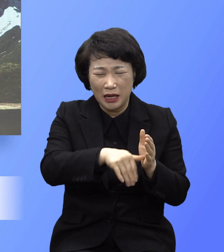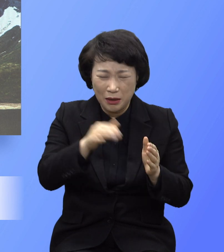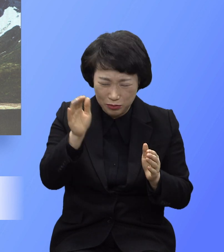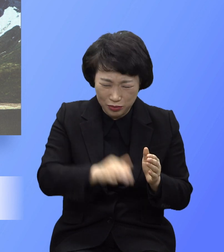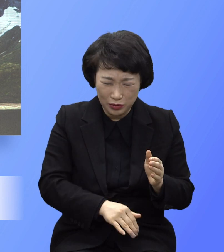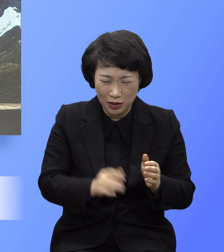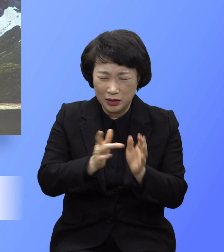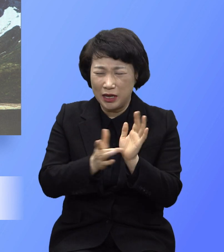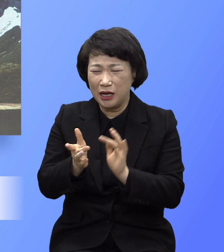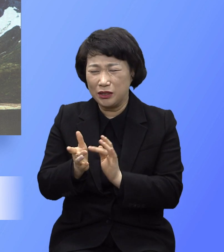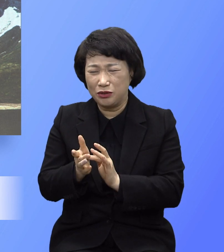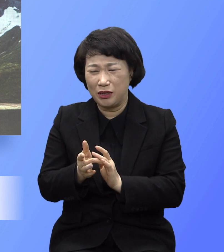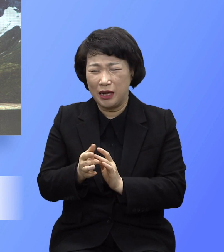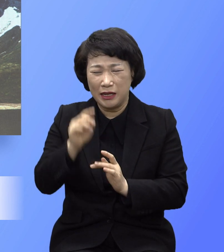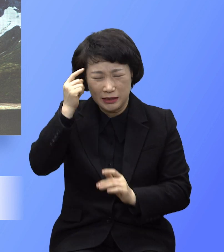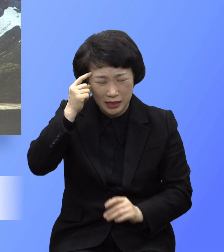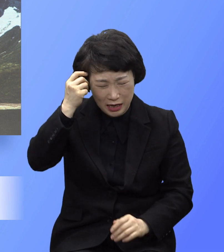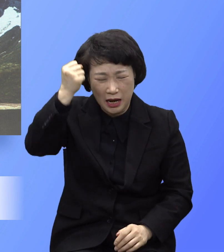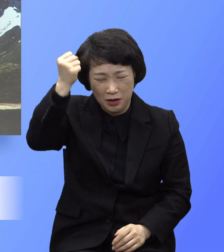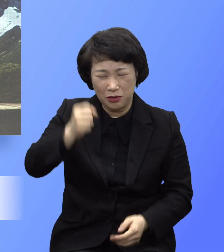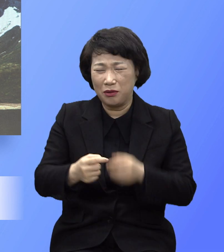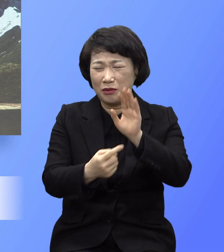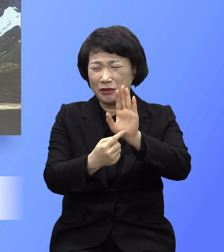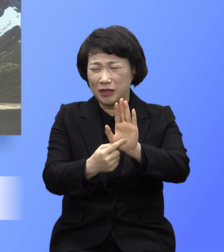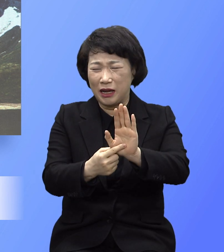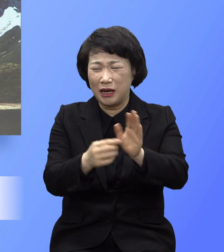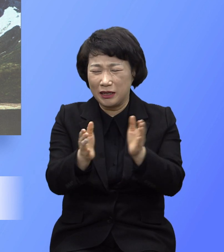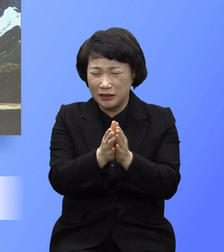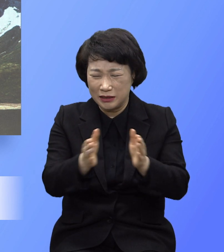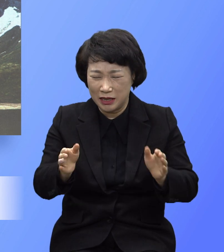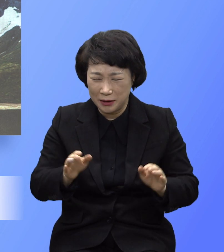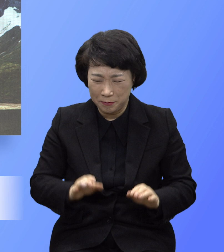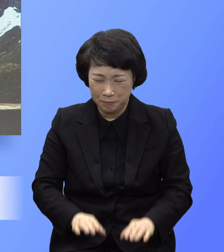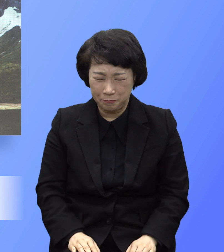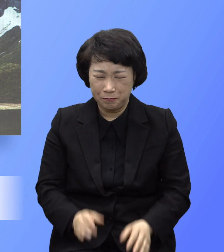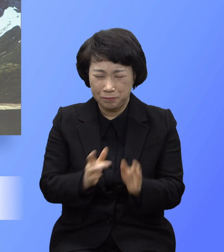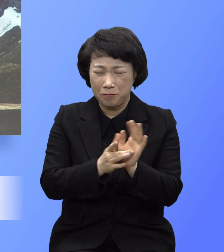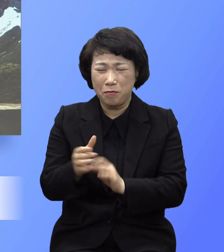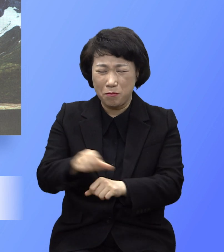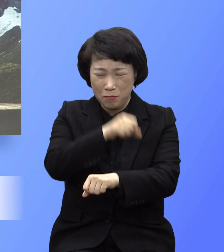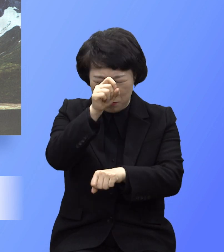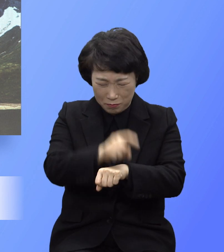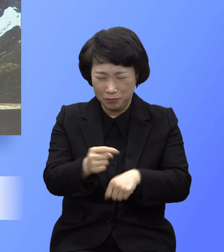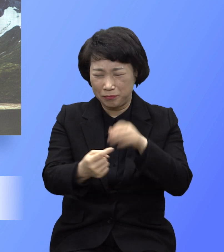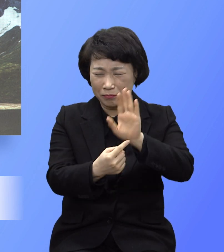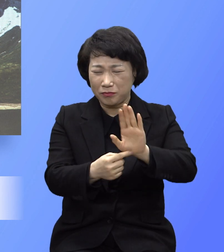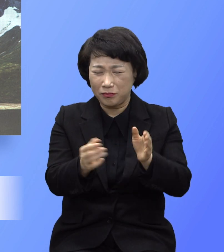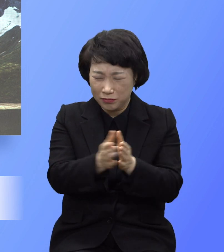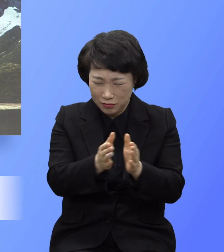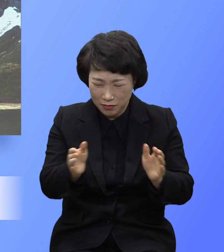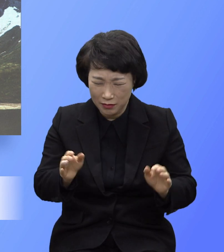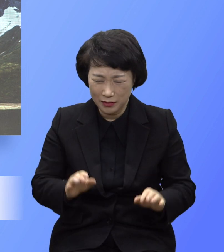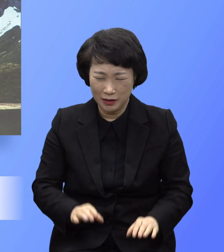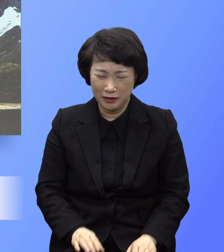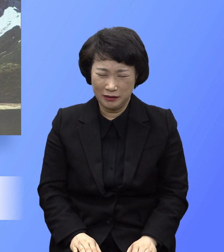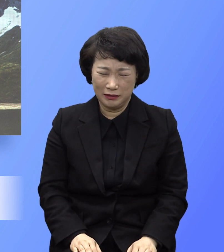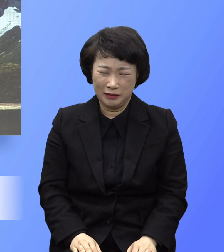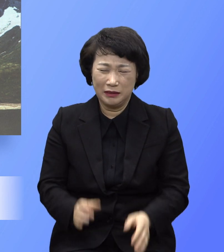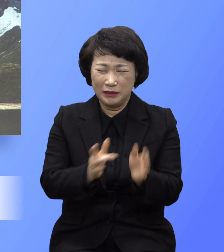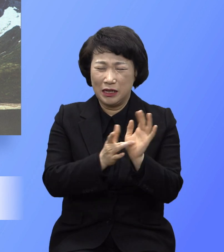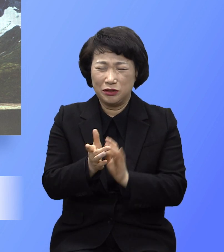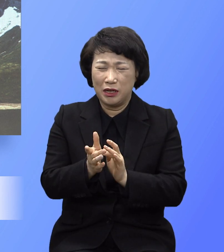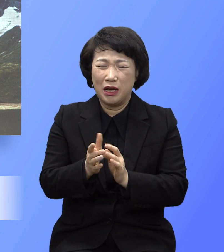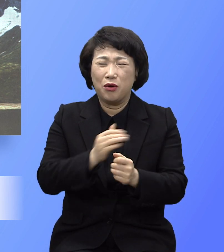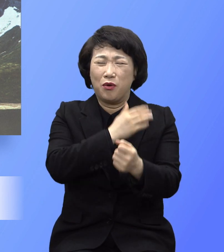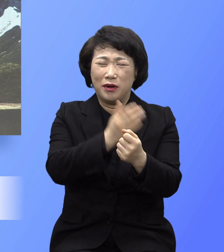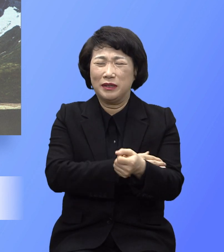그때부터 예수의 정신이 나타납니다. 예수의 특성이 나타납니다.